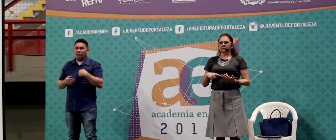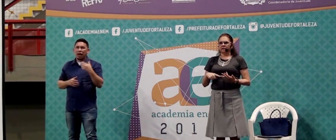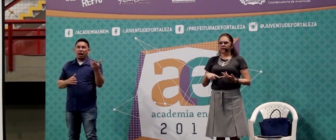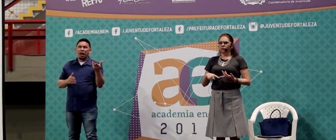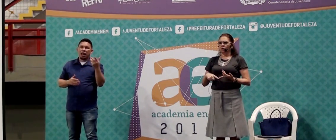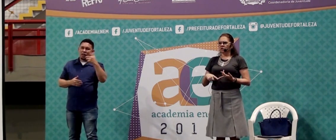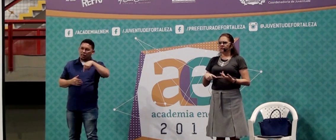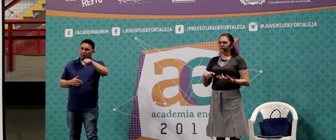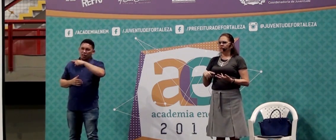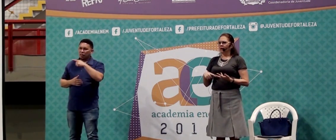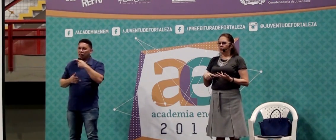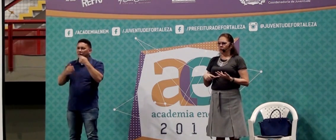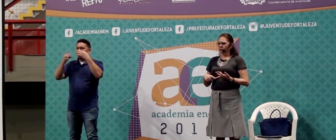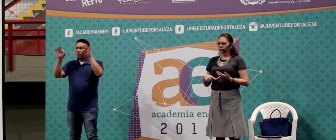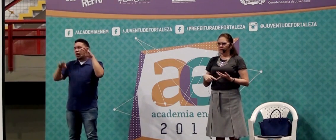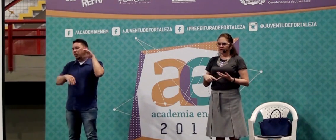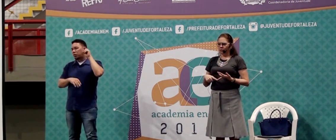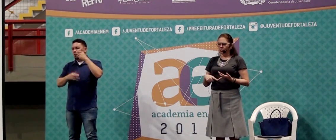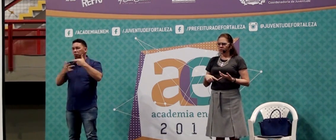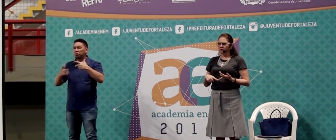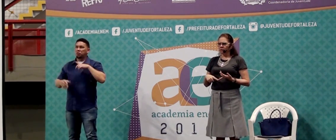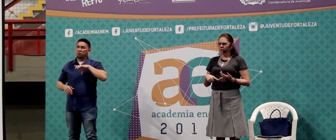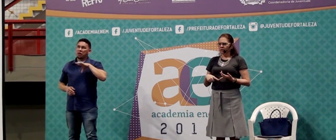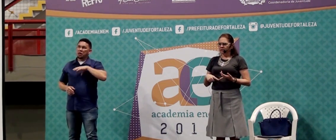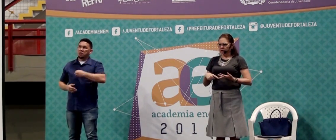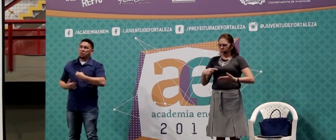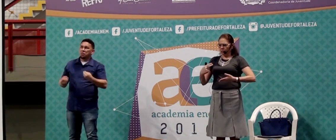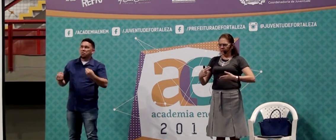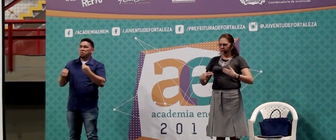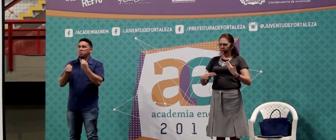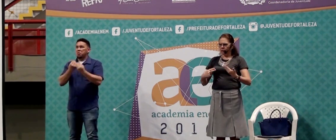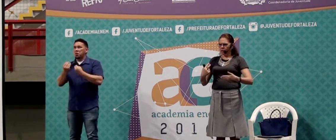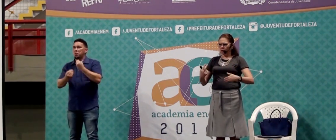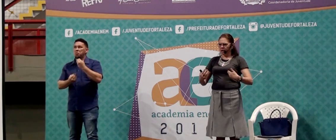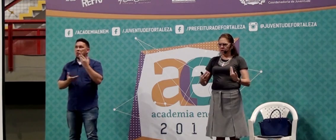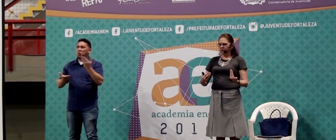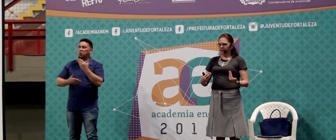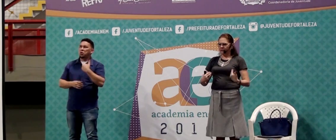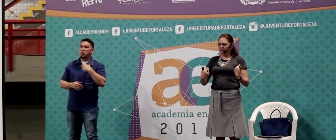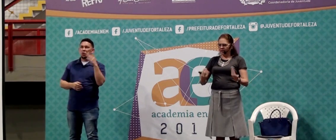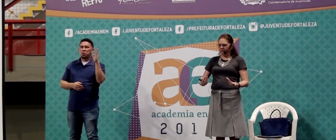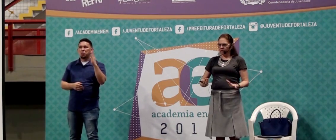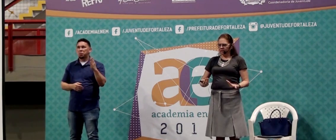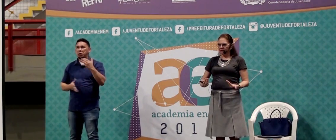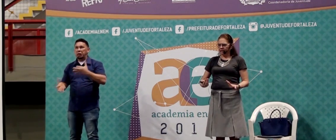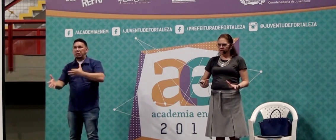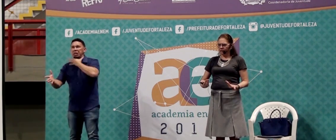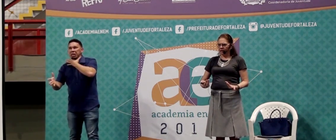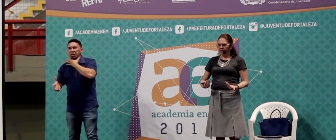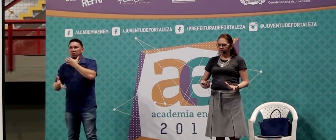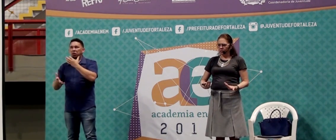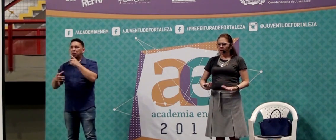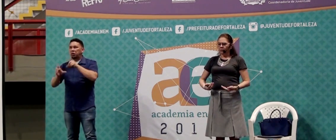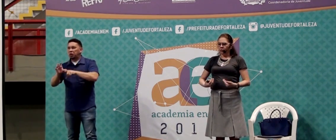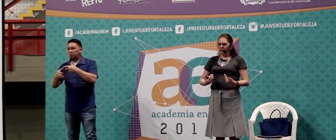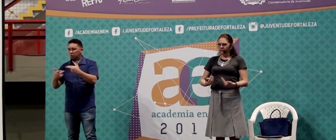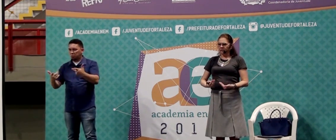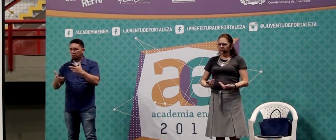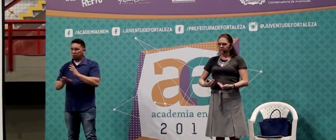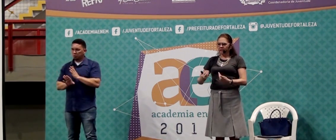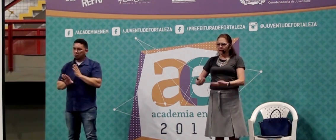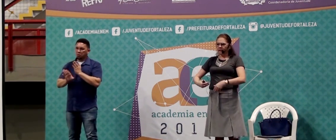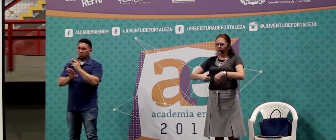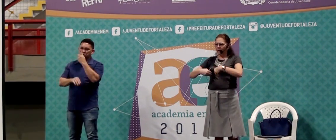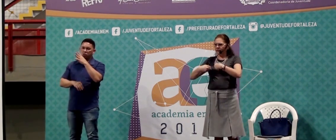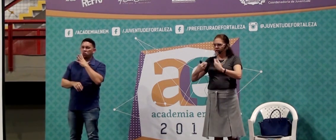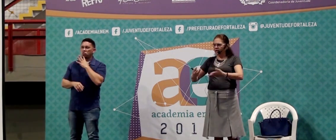O brasileiro hoje vive com a corda no pescoço. Vocês estão compreendendo que o clichê é fácil de ser identificado, porque